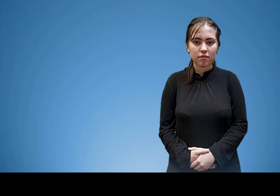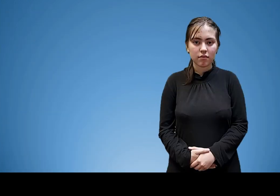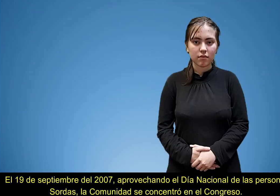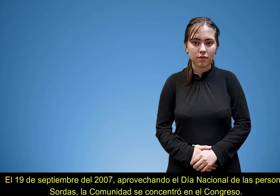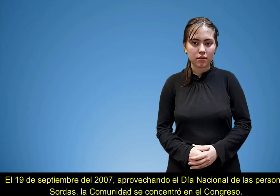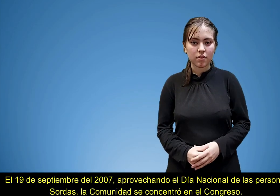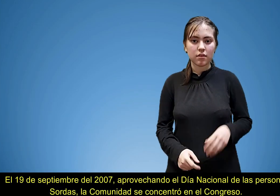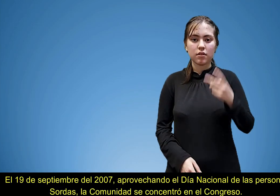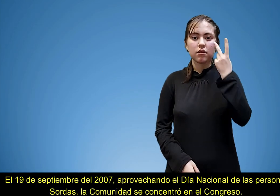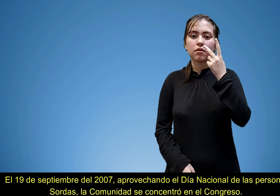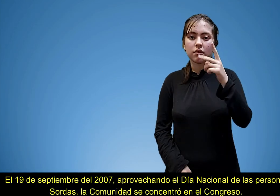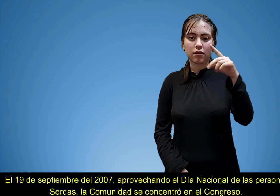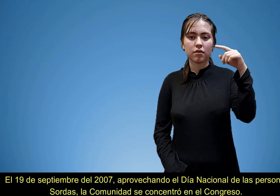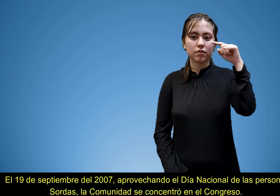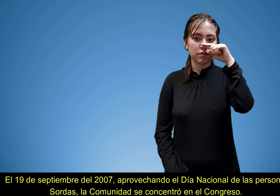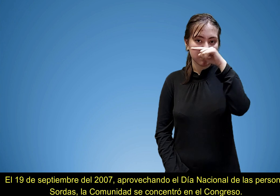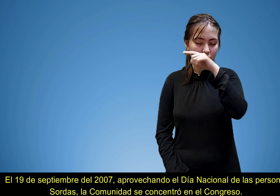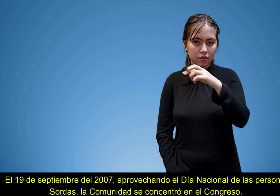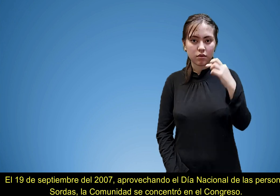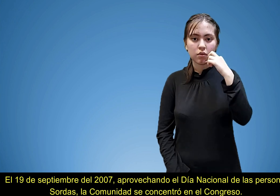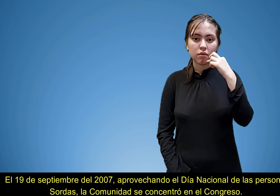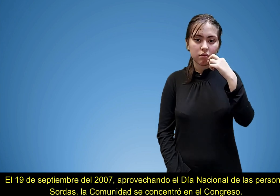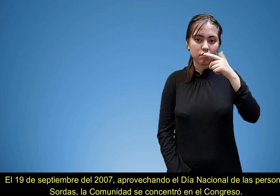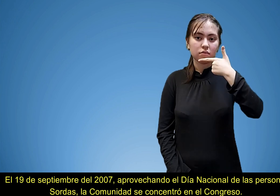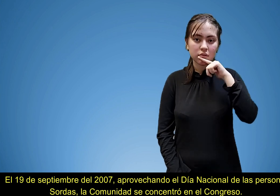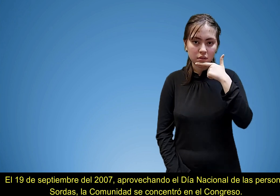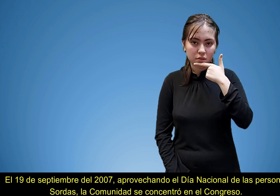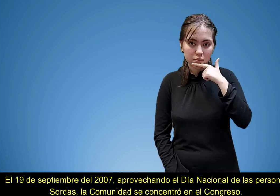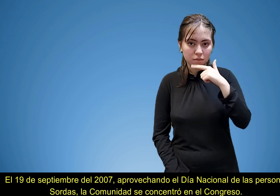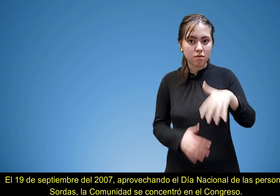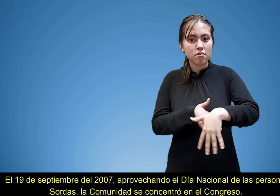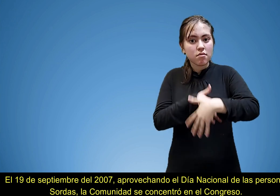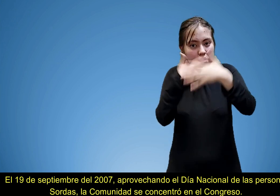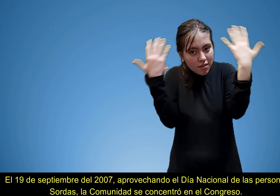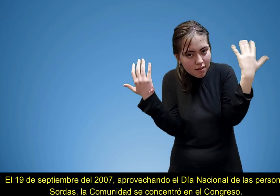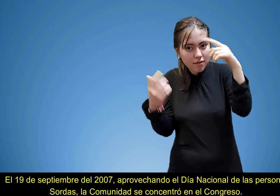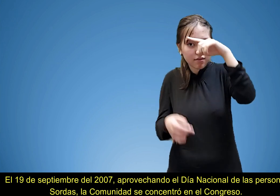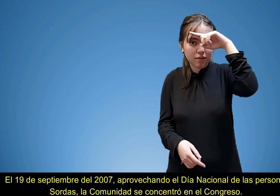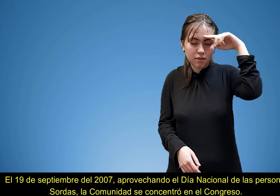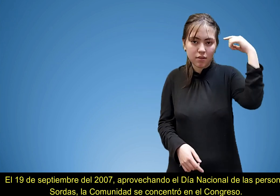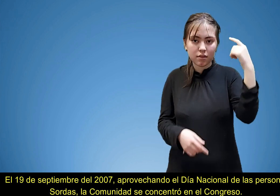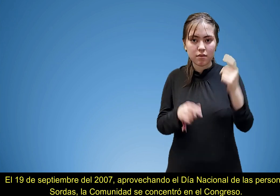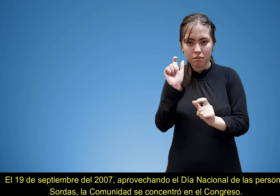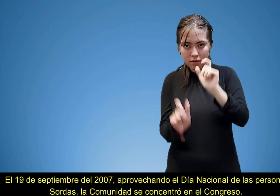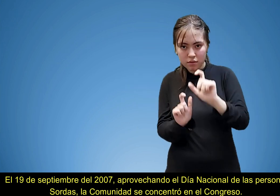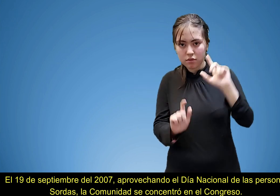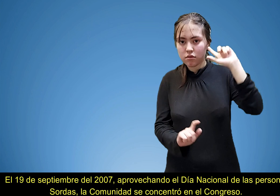El 19 de septiembre del 2007, aprovechando el Día Nacional de las Personas